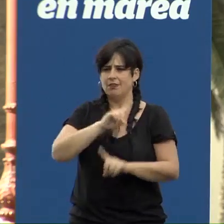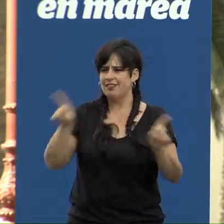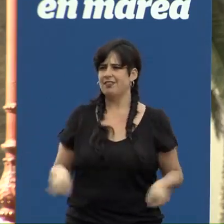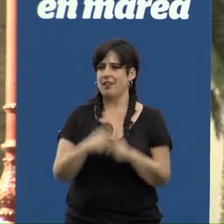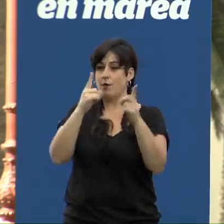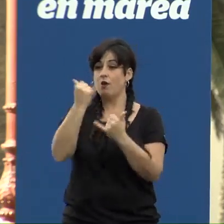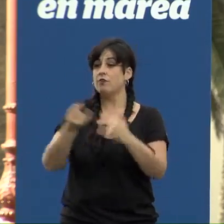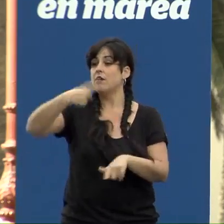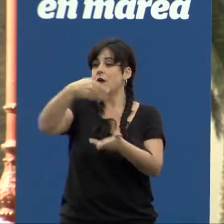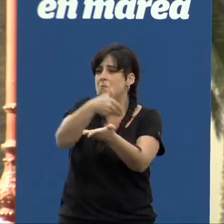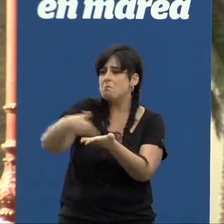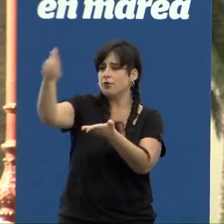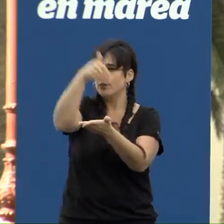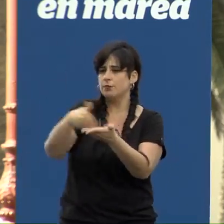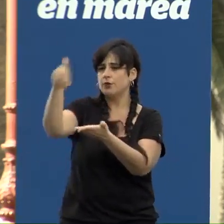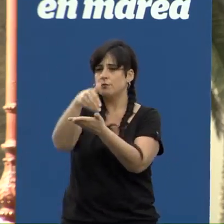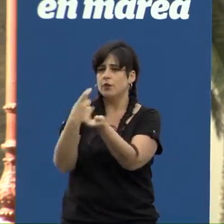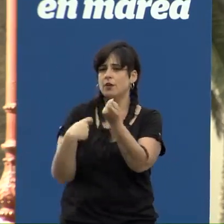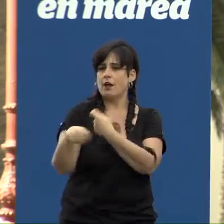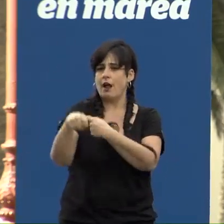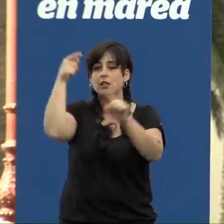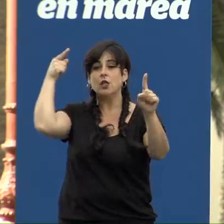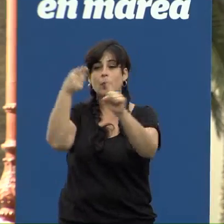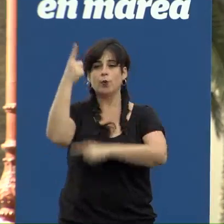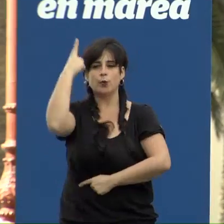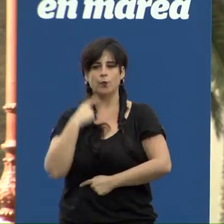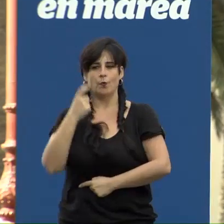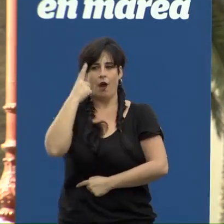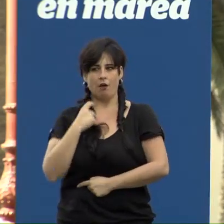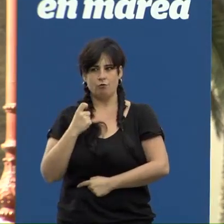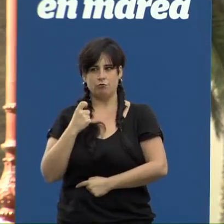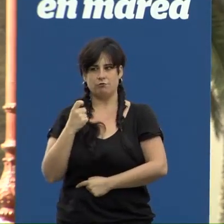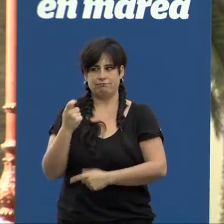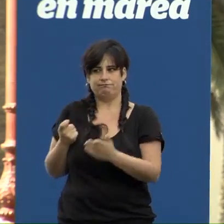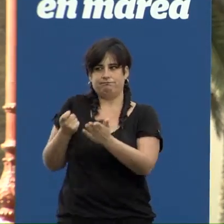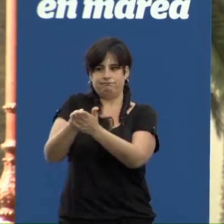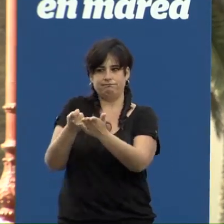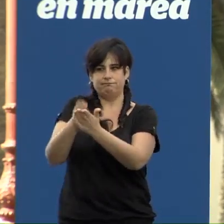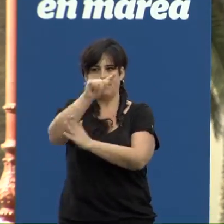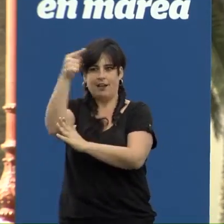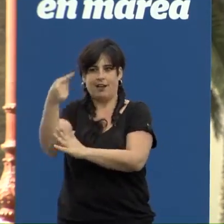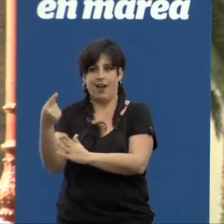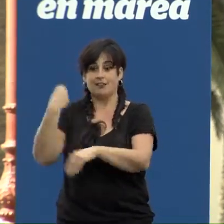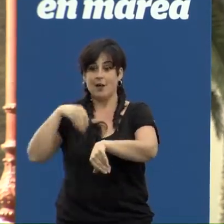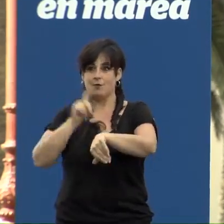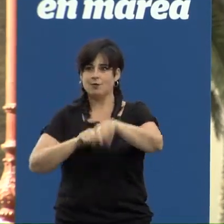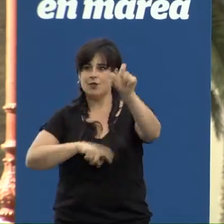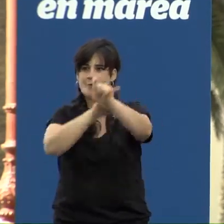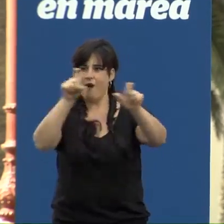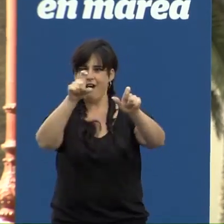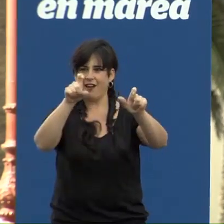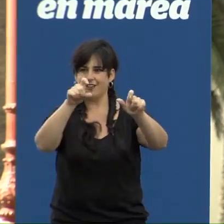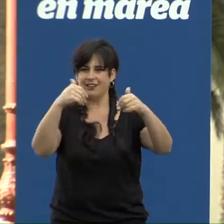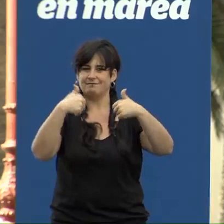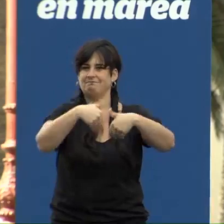millóns en comprar vivendas aos bancos, esas vivendas que non podían vender, e deixastedes a xente na rúa e non as liberastes